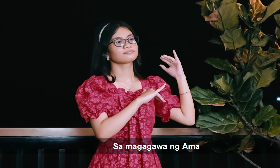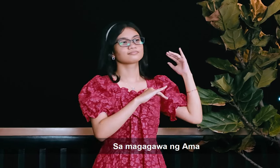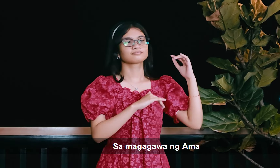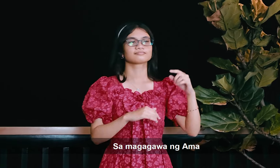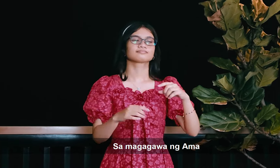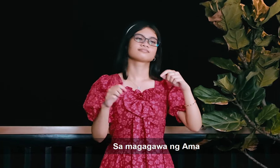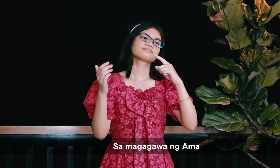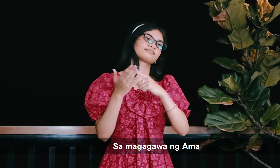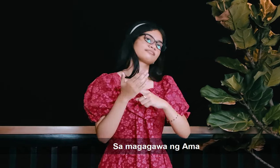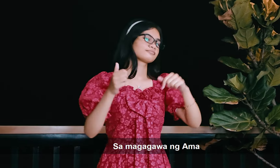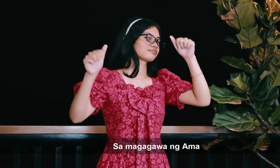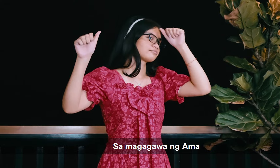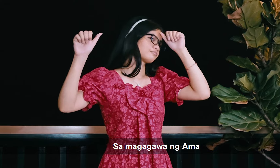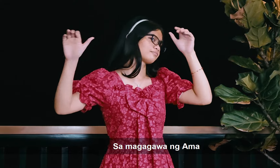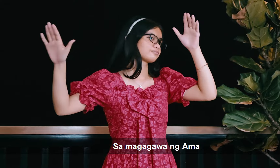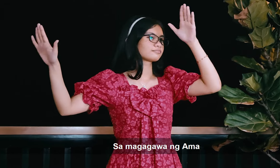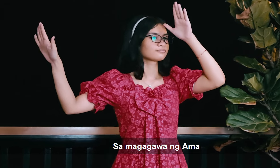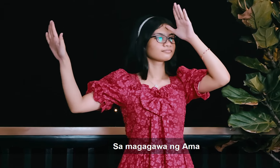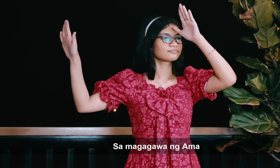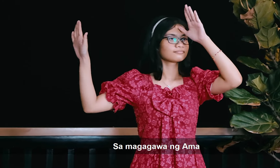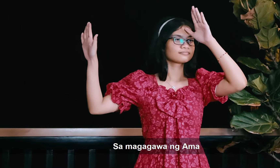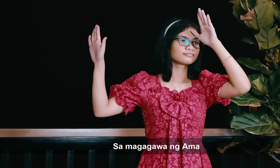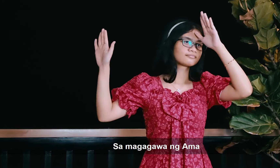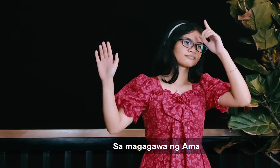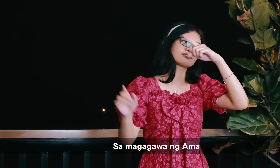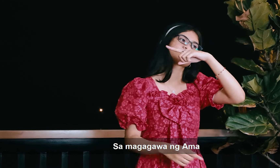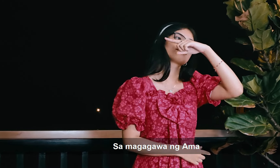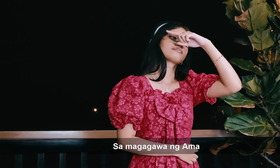sa magagawa ng Ama.